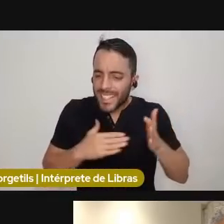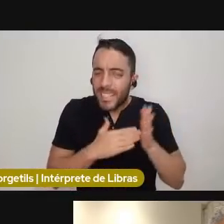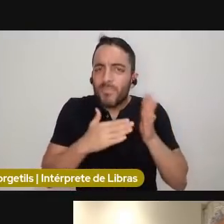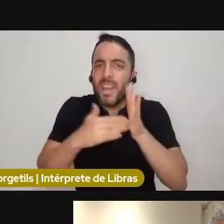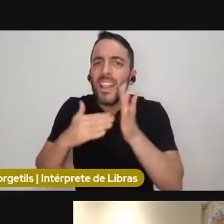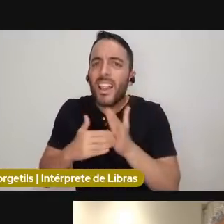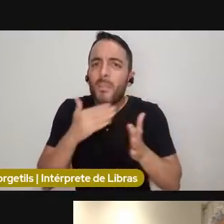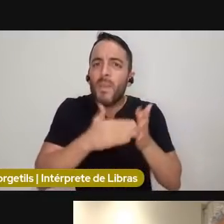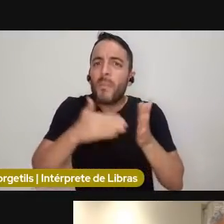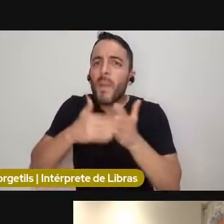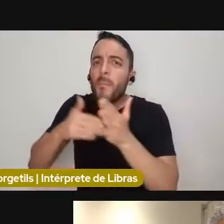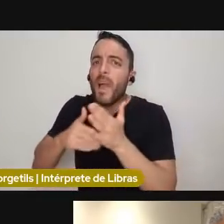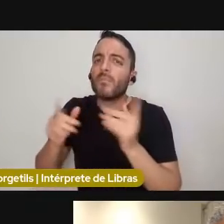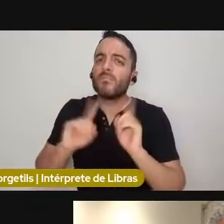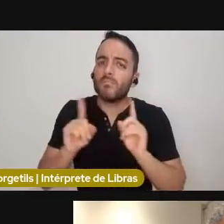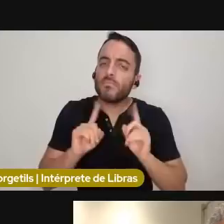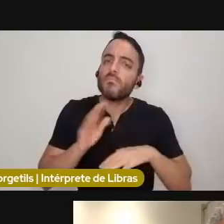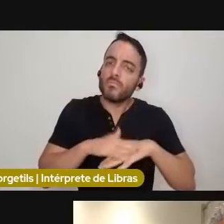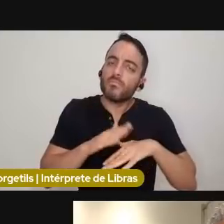Então,